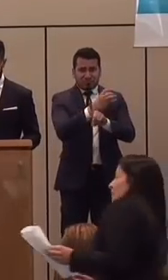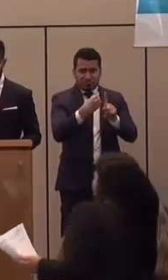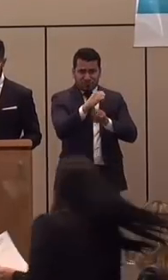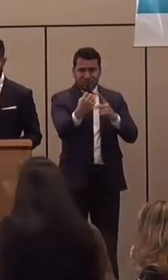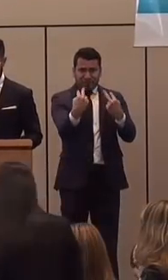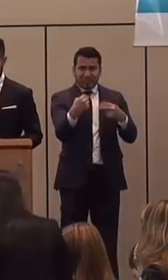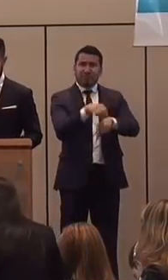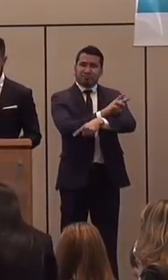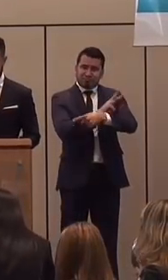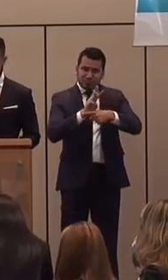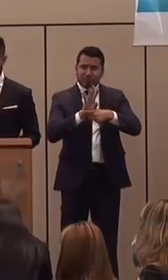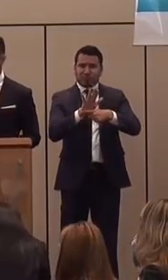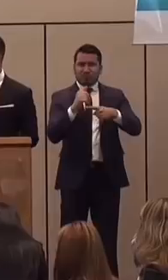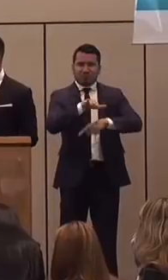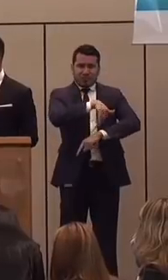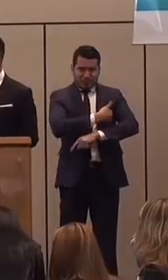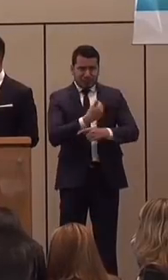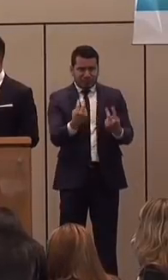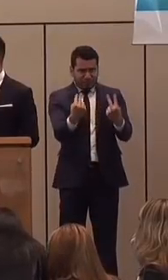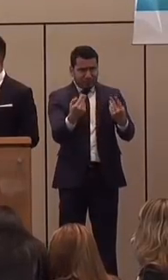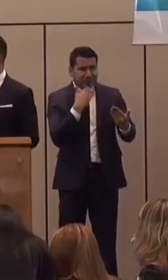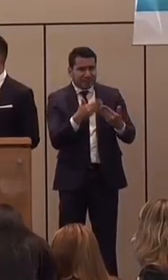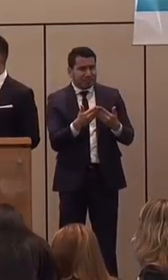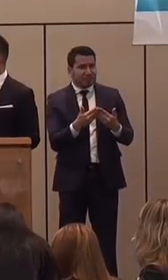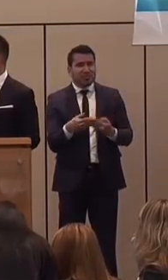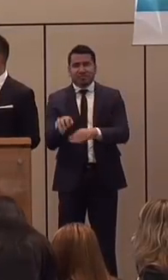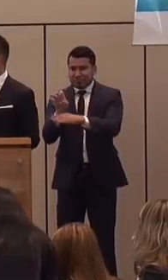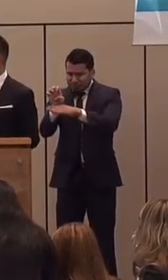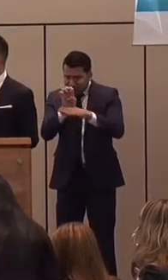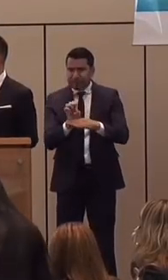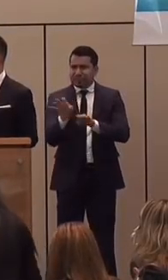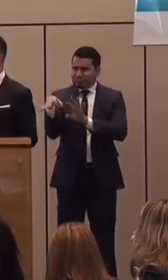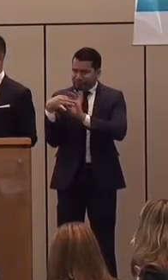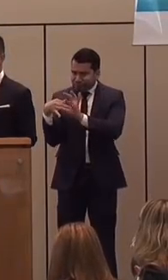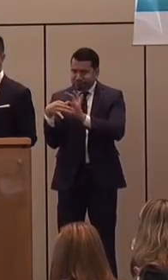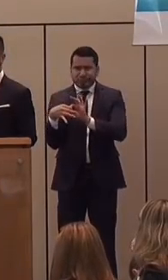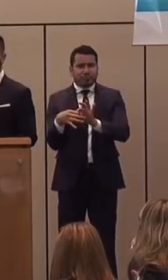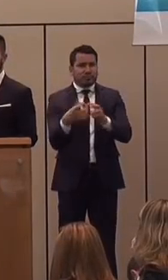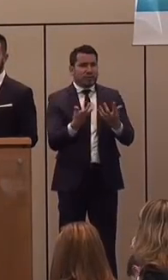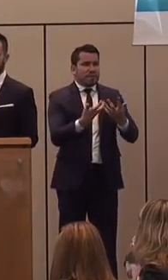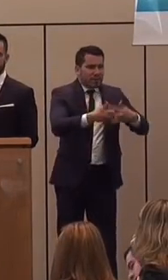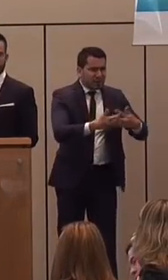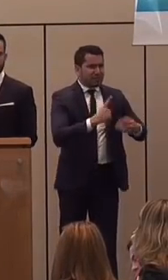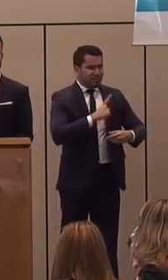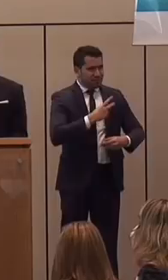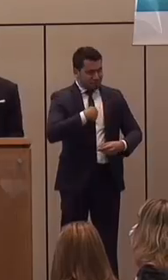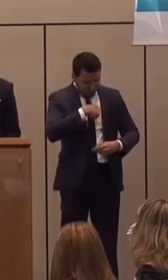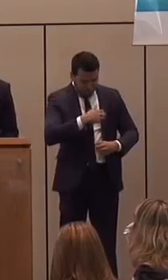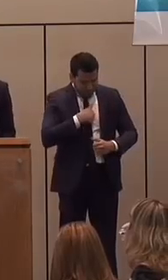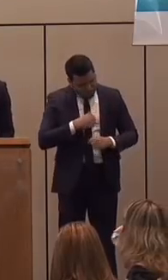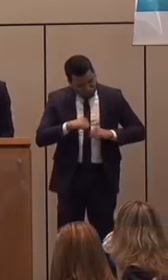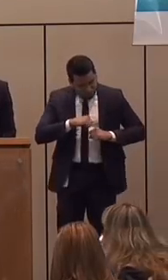del ministerio a los gremios a los empresarios que vivimos y trabajamos por